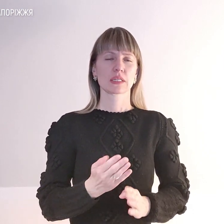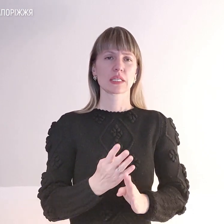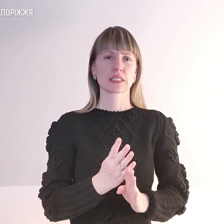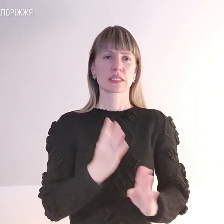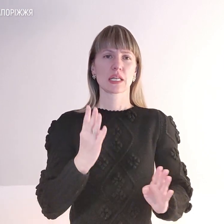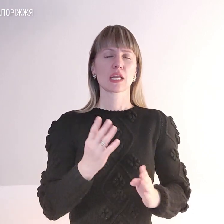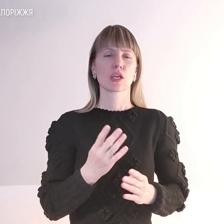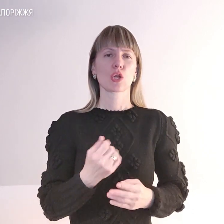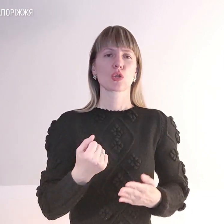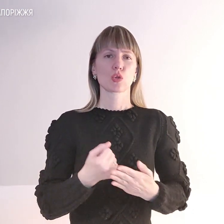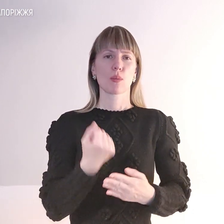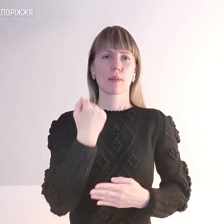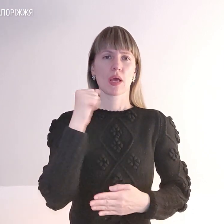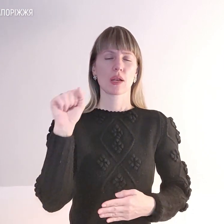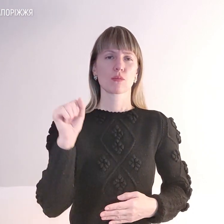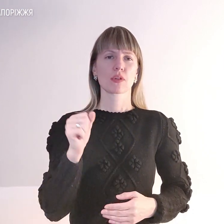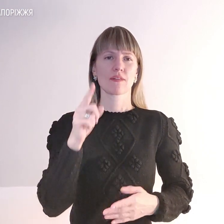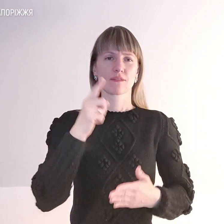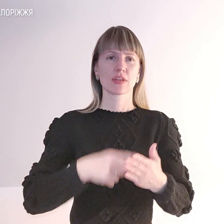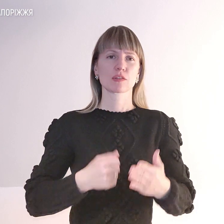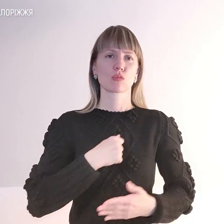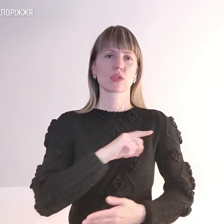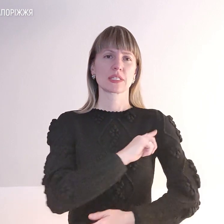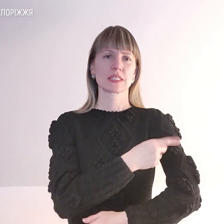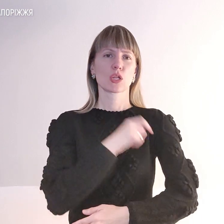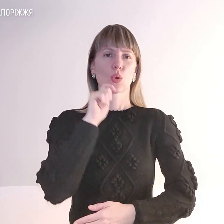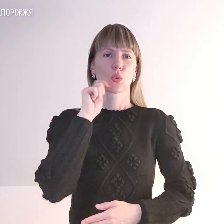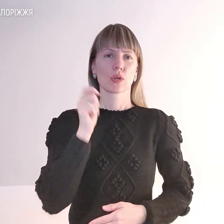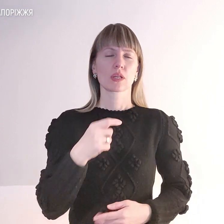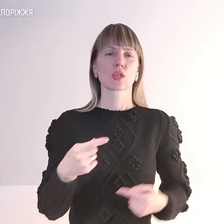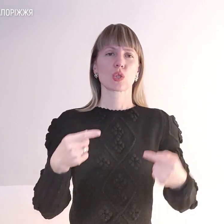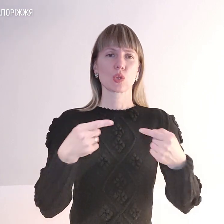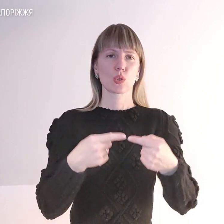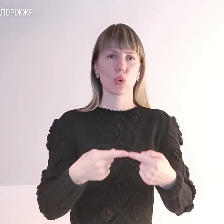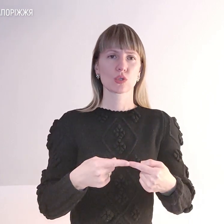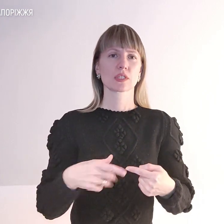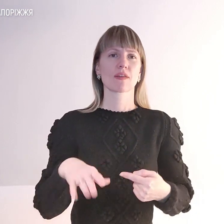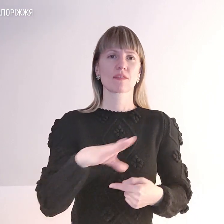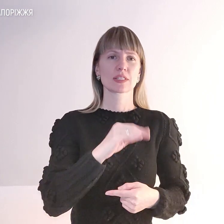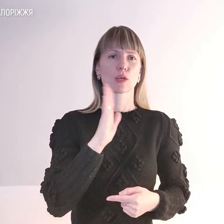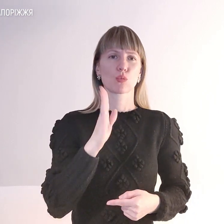перемоги. Вірити у Збройні Сили України. І тоді точно все буде Україна.